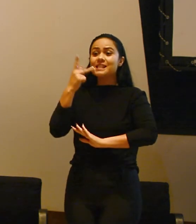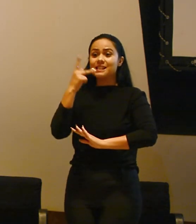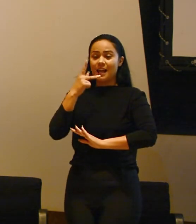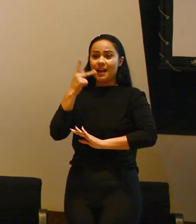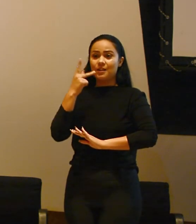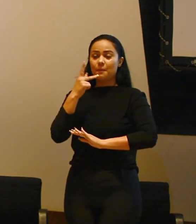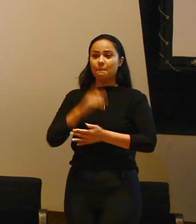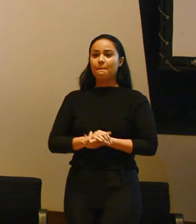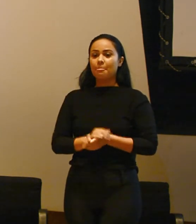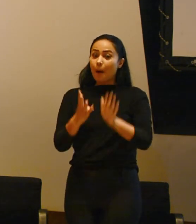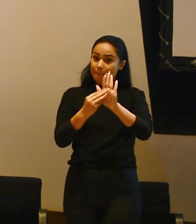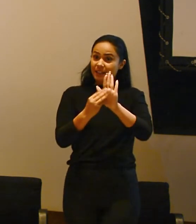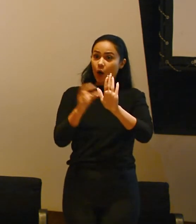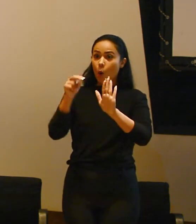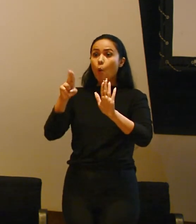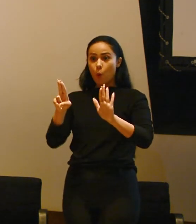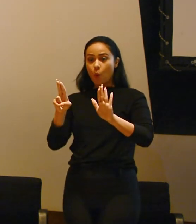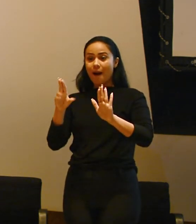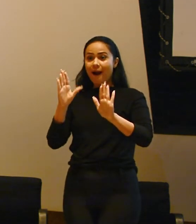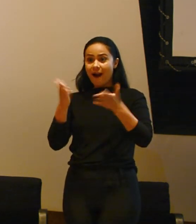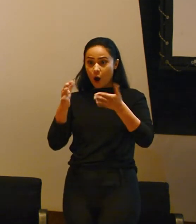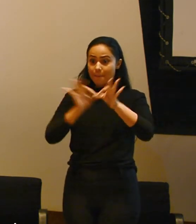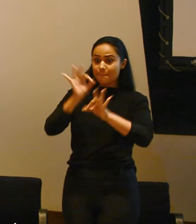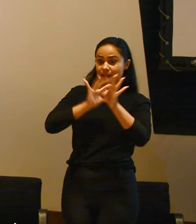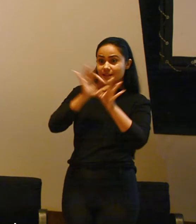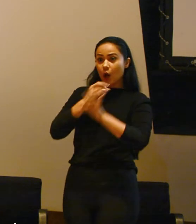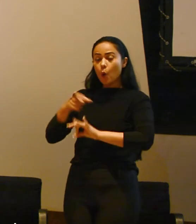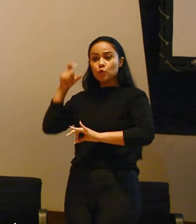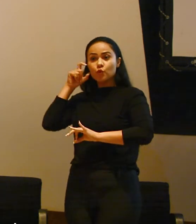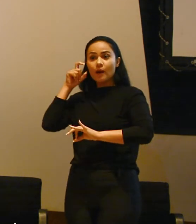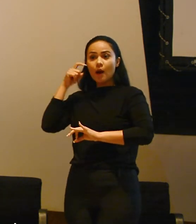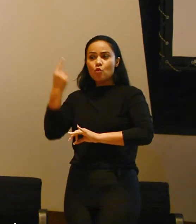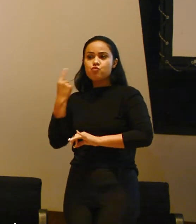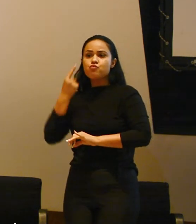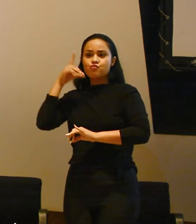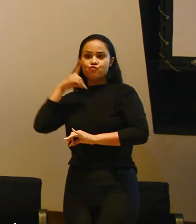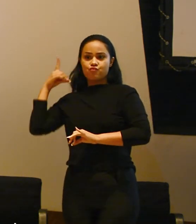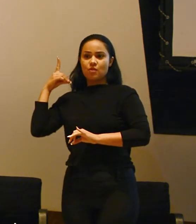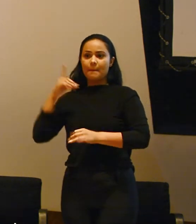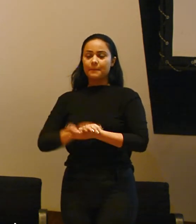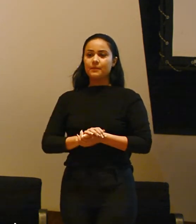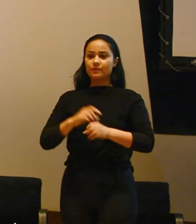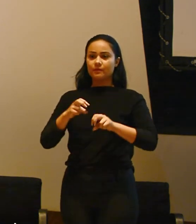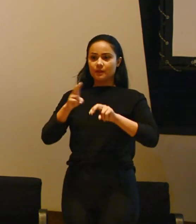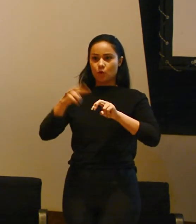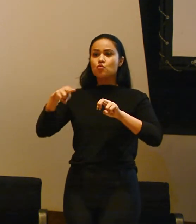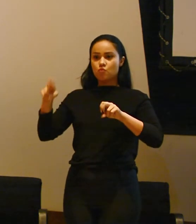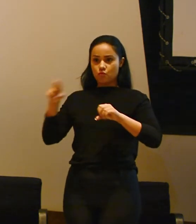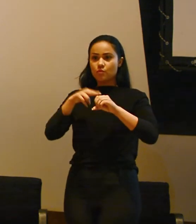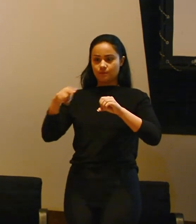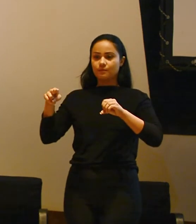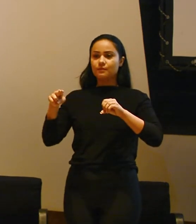que o padrão ouro ainda é a reabilitação auditiva bilateral, o implante coclear bilateral. E as pesquisas focadas